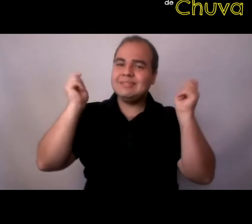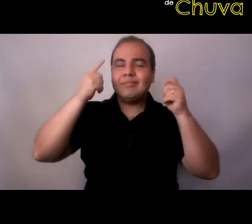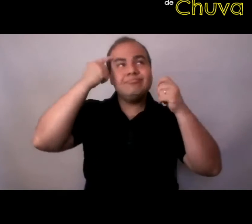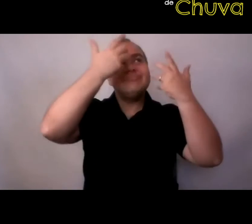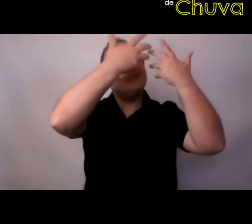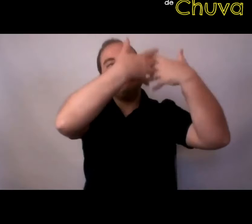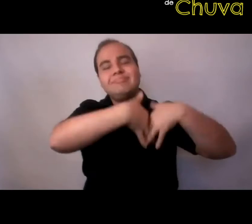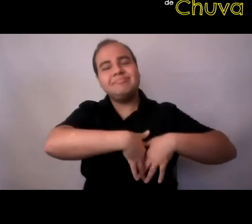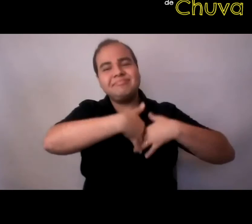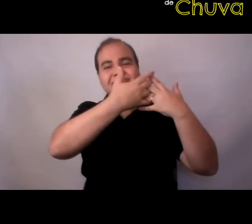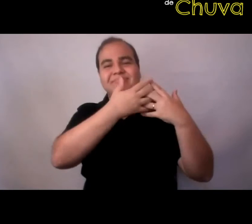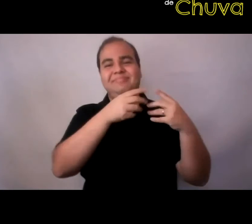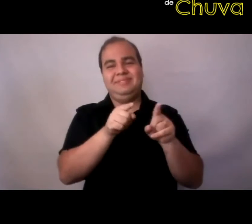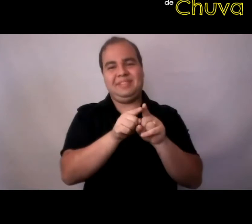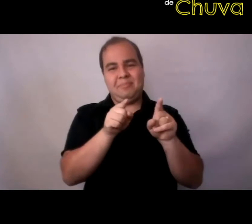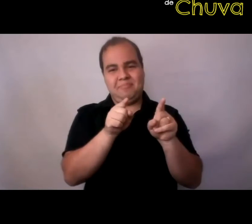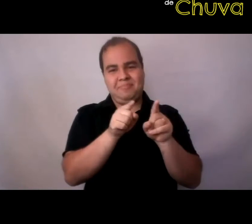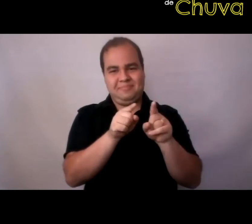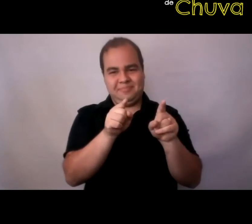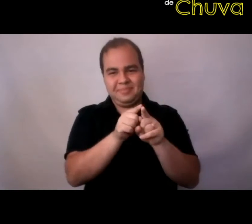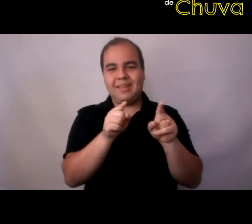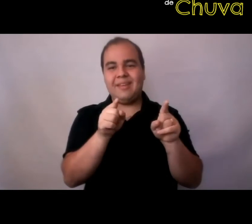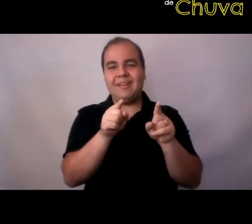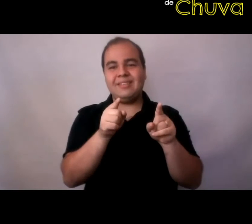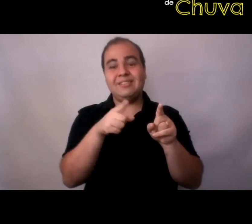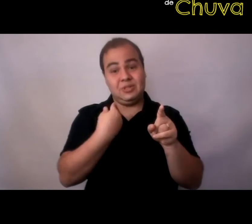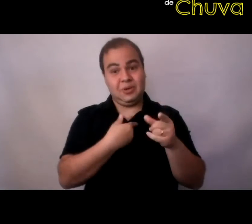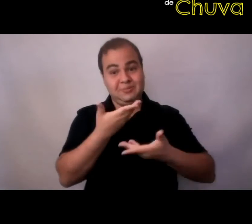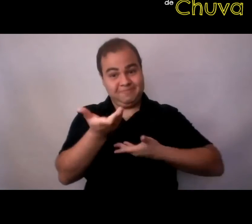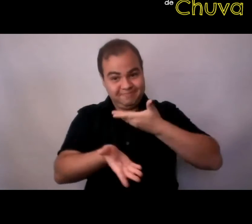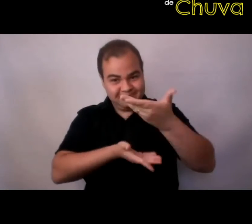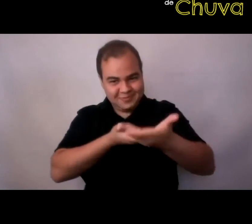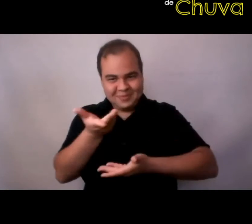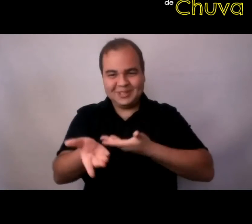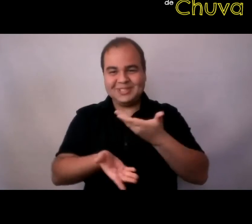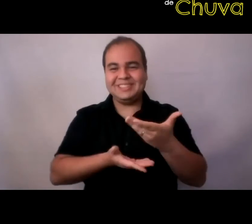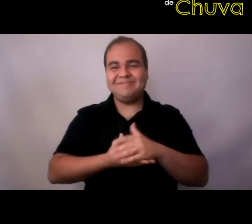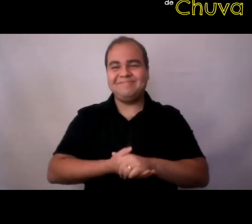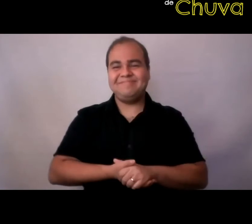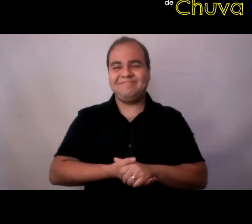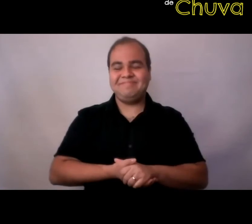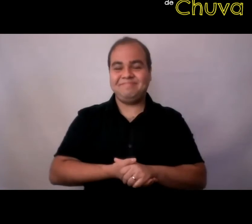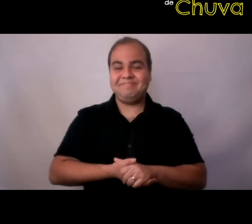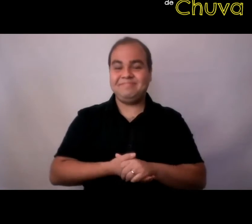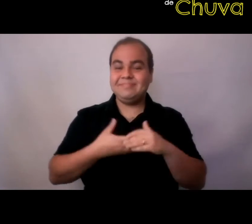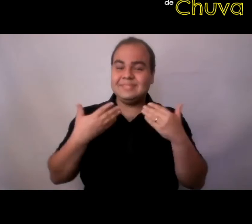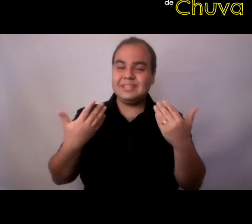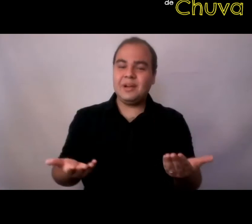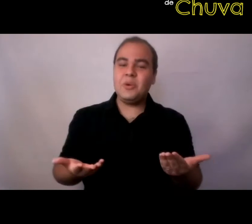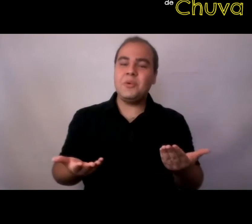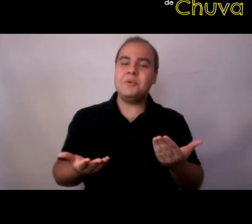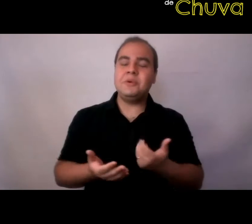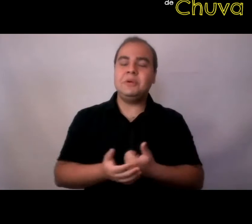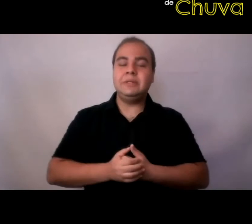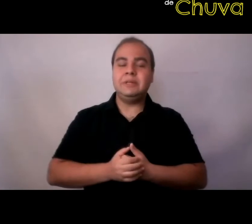reflexões que, inclusive, eu tenho algumas para compartilhar com vocês. Então,